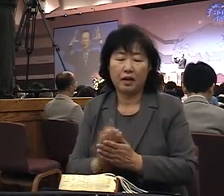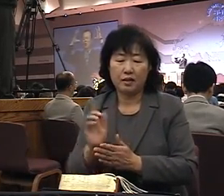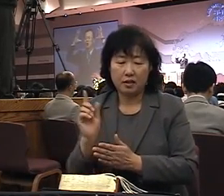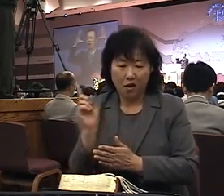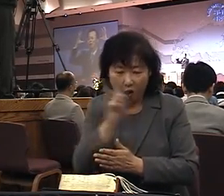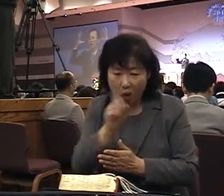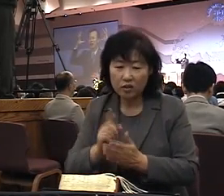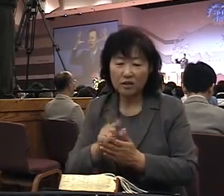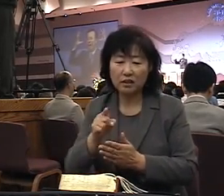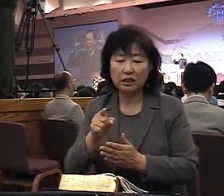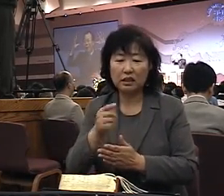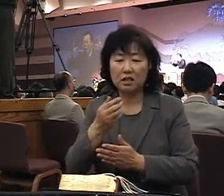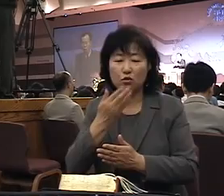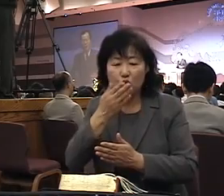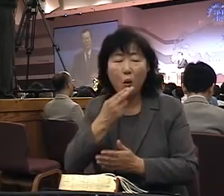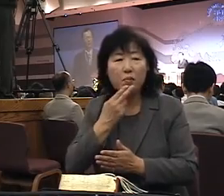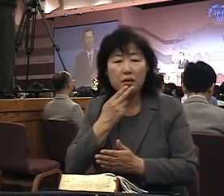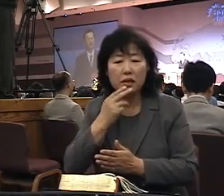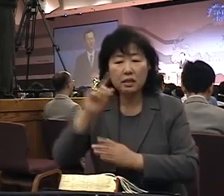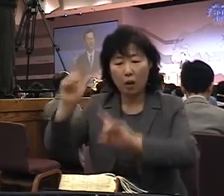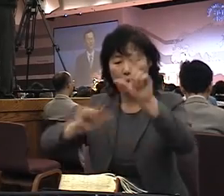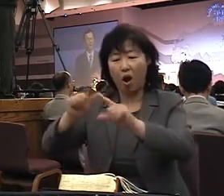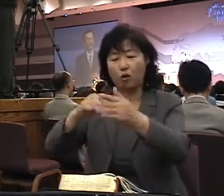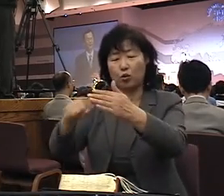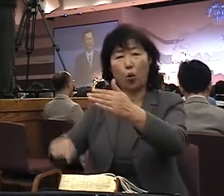전혀 그럴 수 없다는 상황 속에서